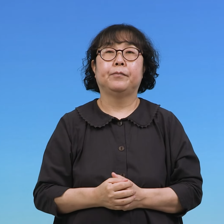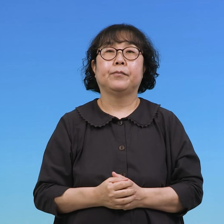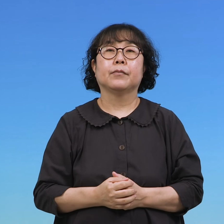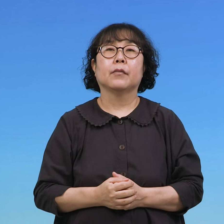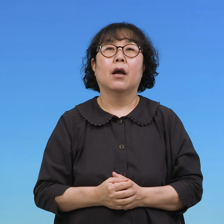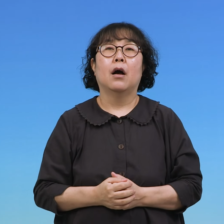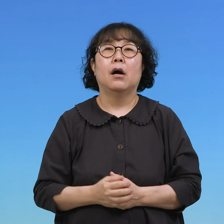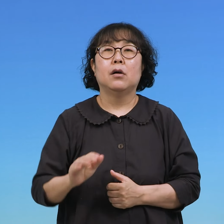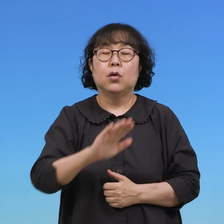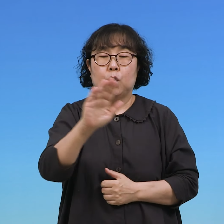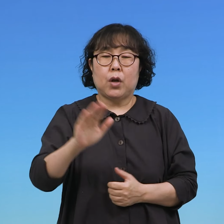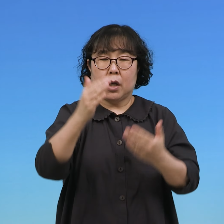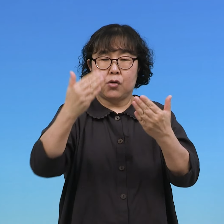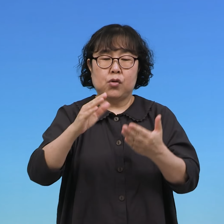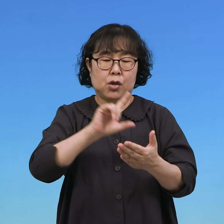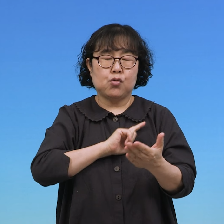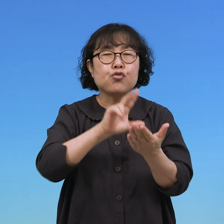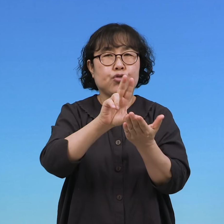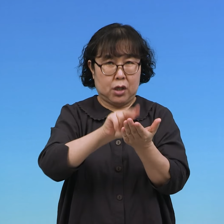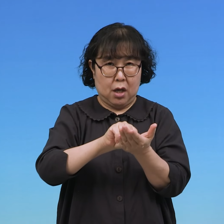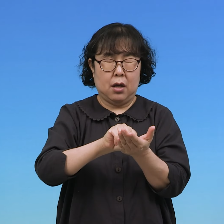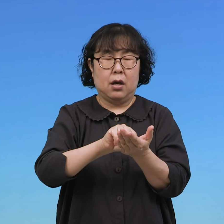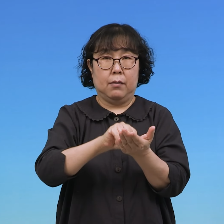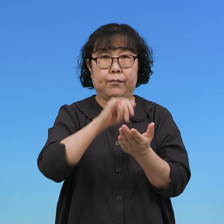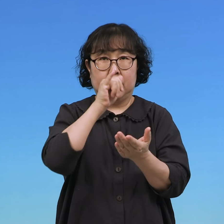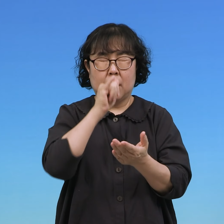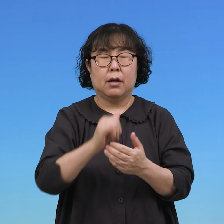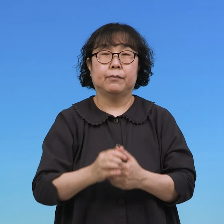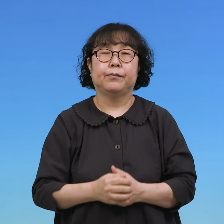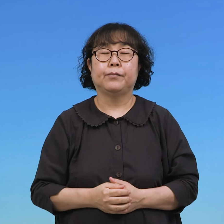행하게 하라. 우리에게 주신 숙제예요.